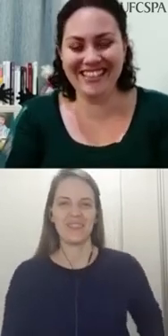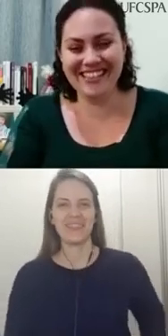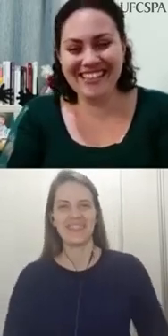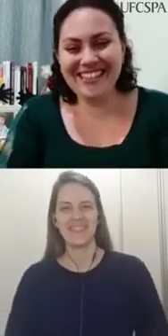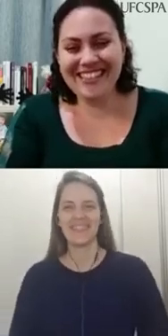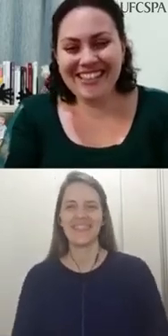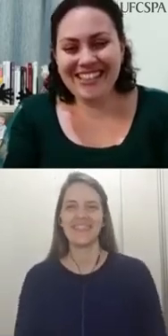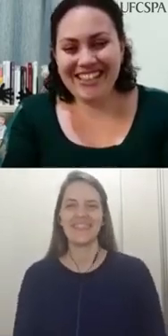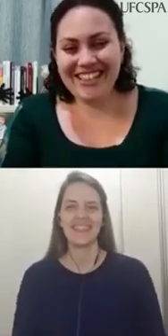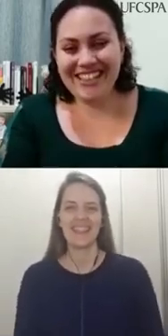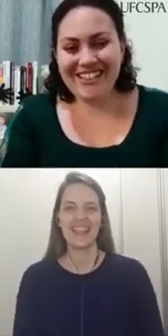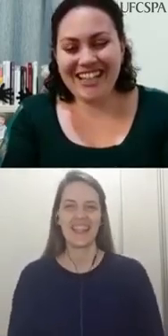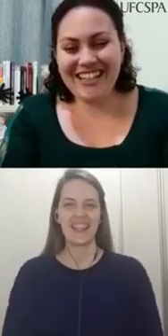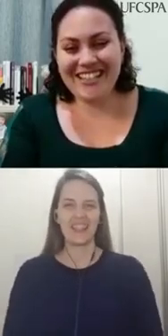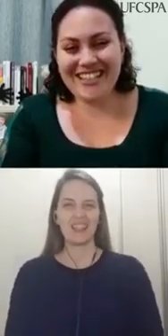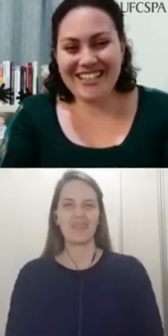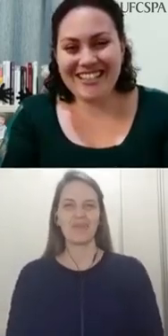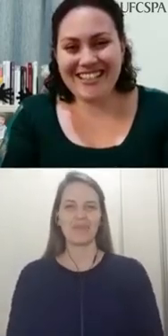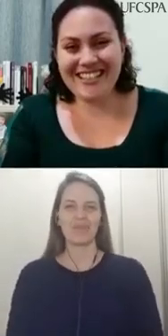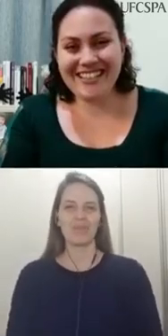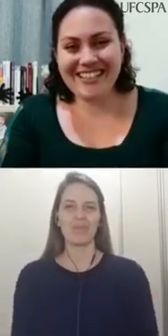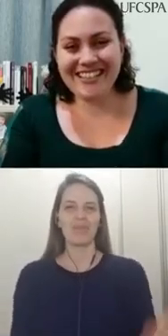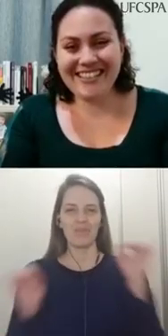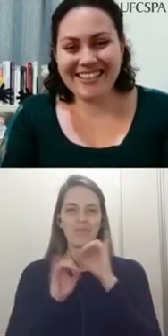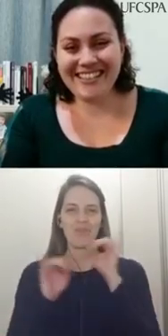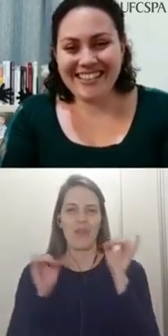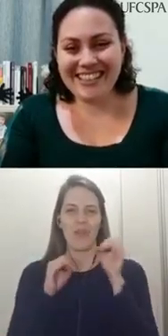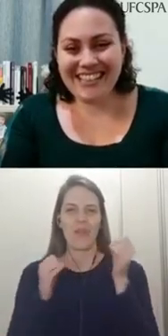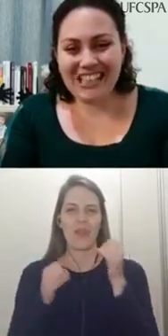bem. Olá, gente.